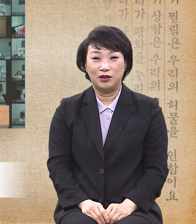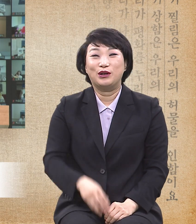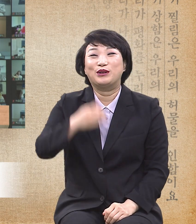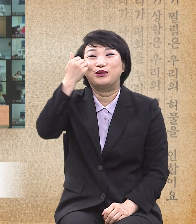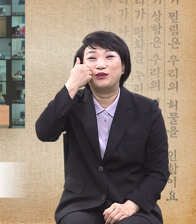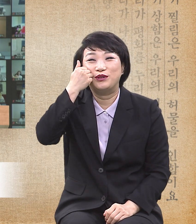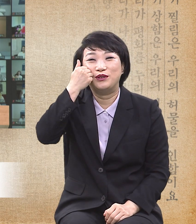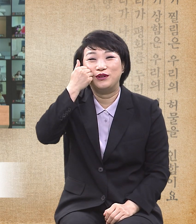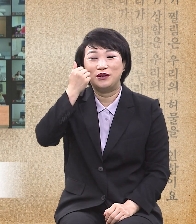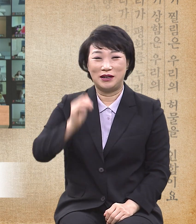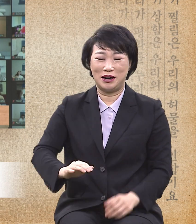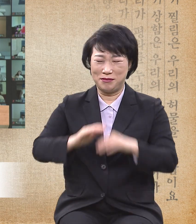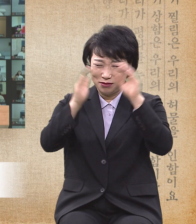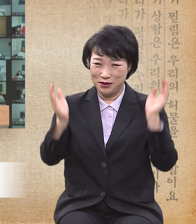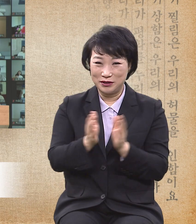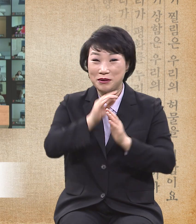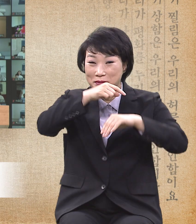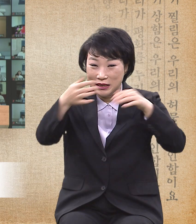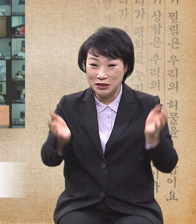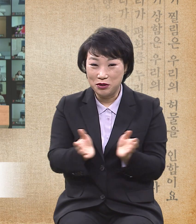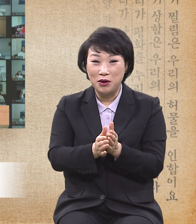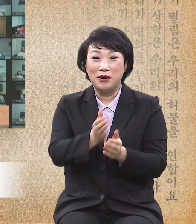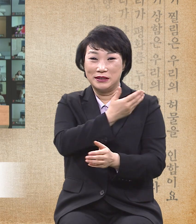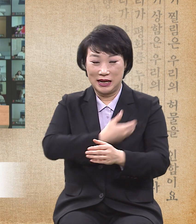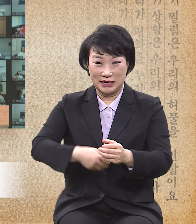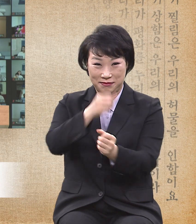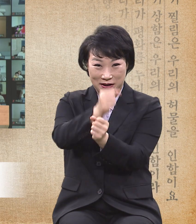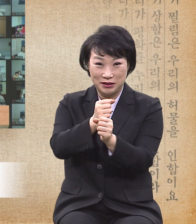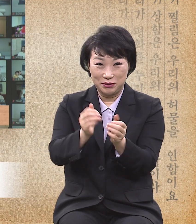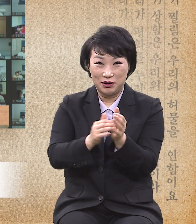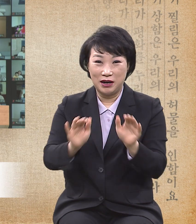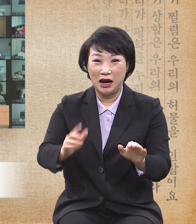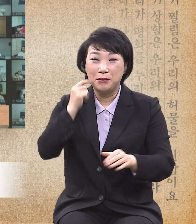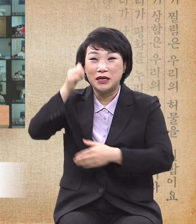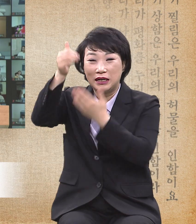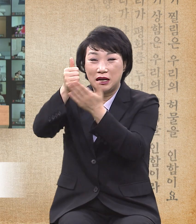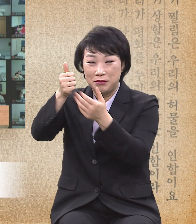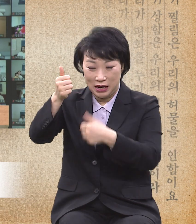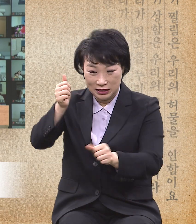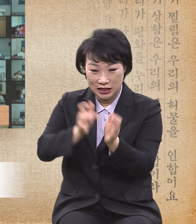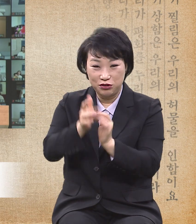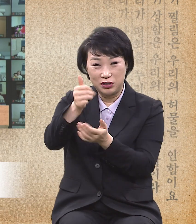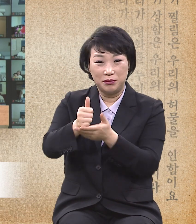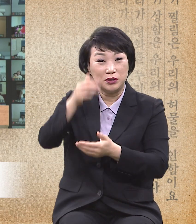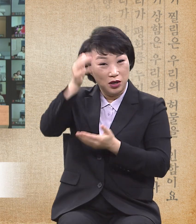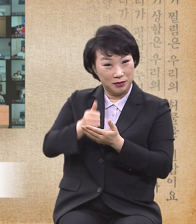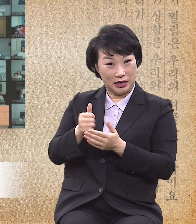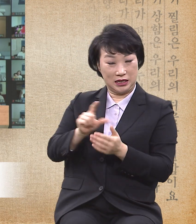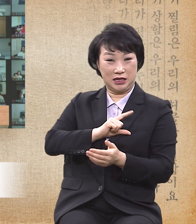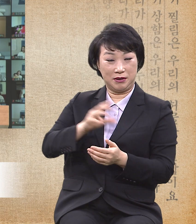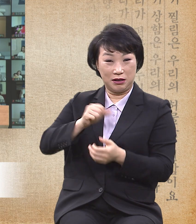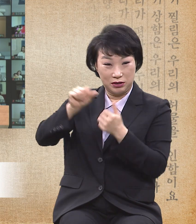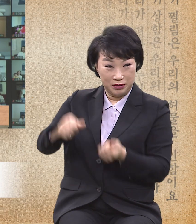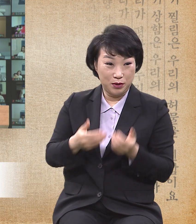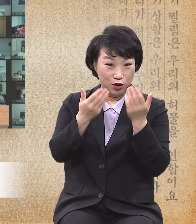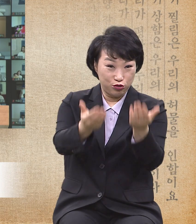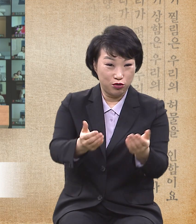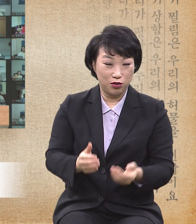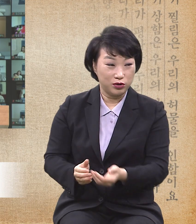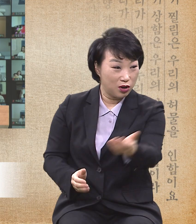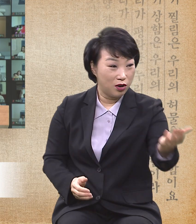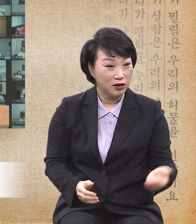누구와? 모든 족속으로 제자를 삼고 아버지와 아들과 성령의 이름으로 침례를 주고